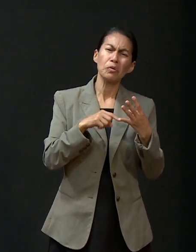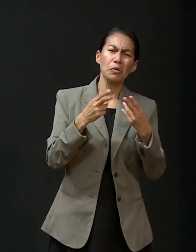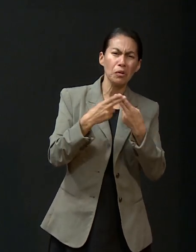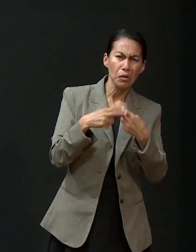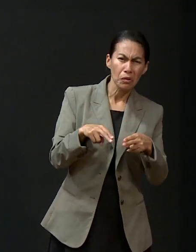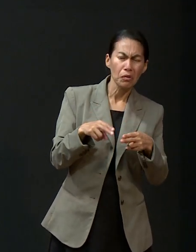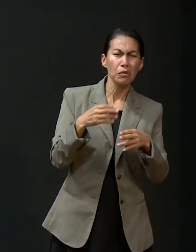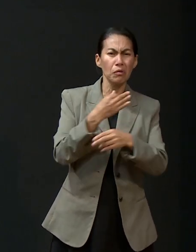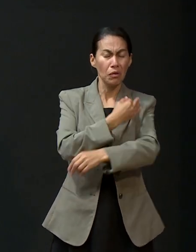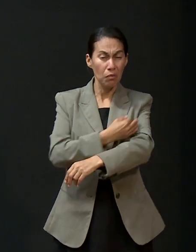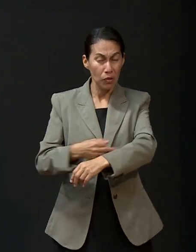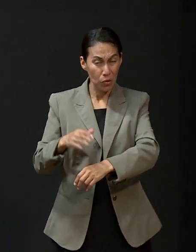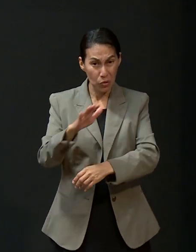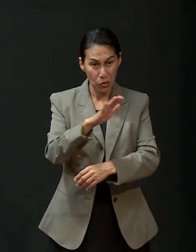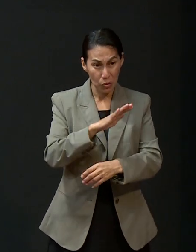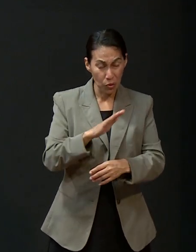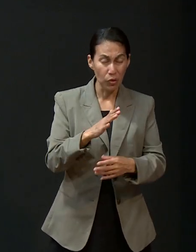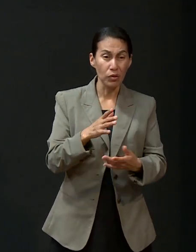Jesús